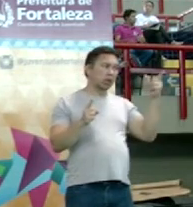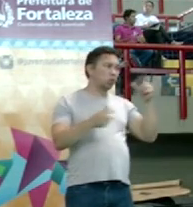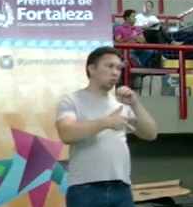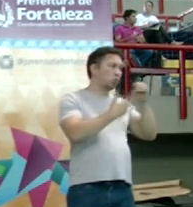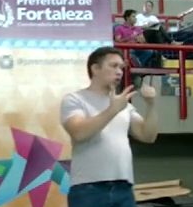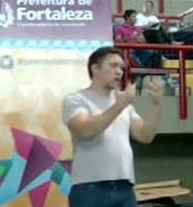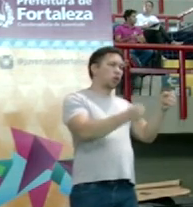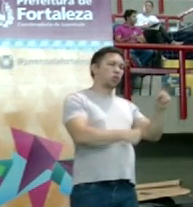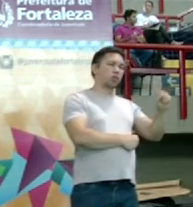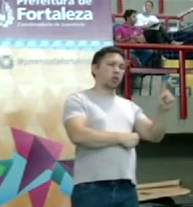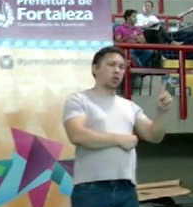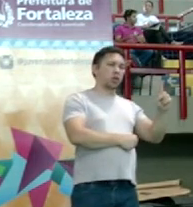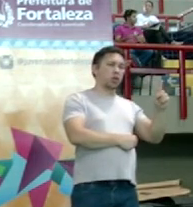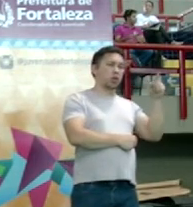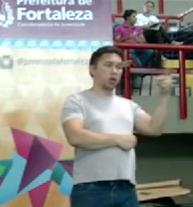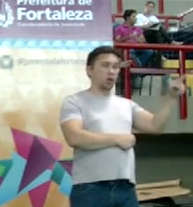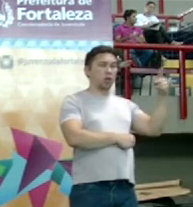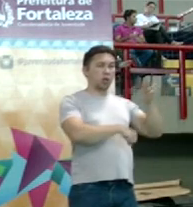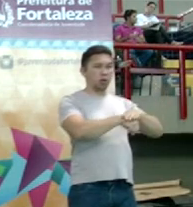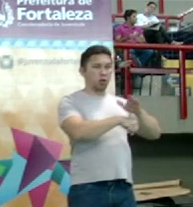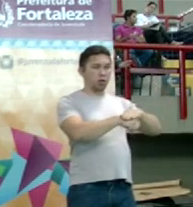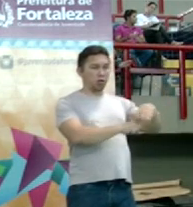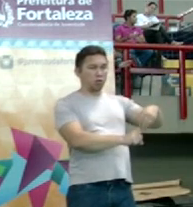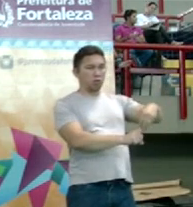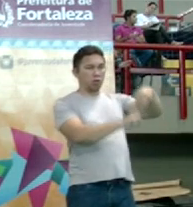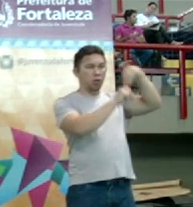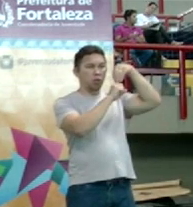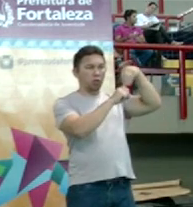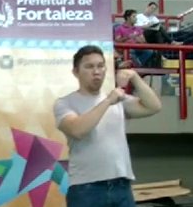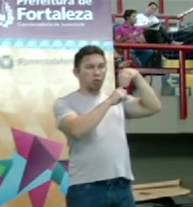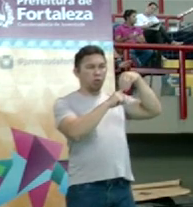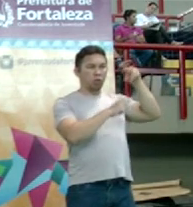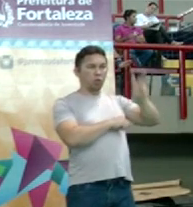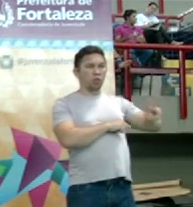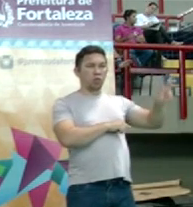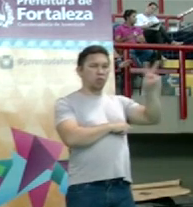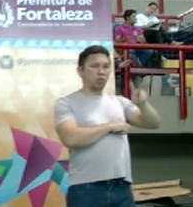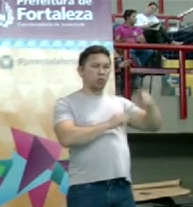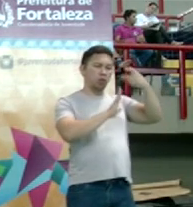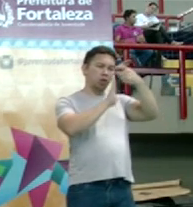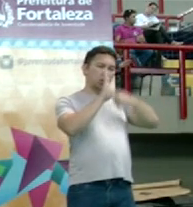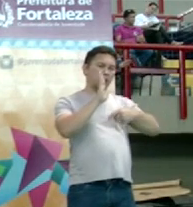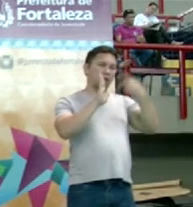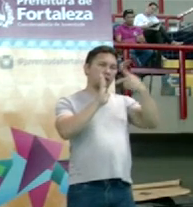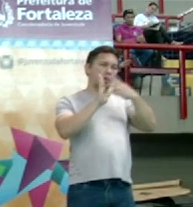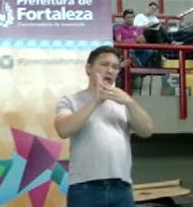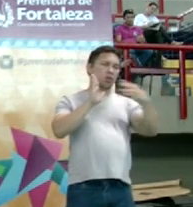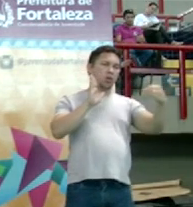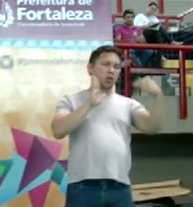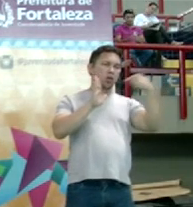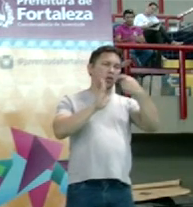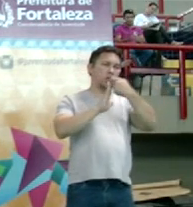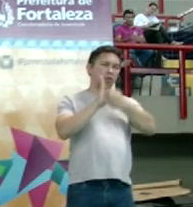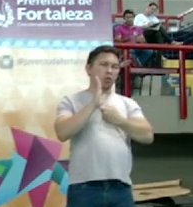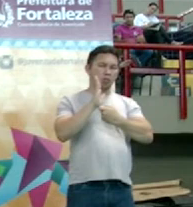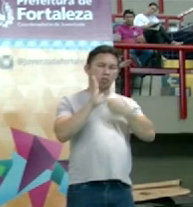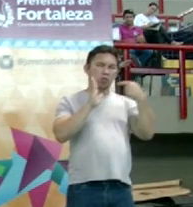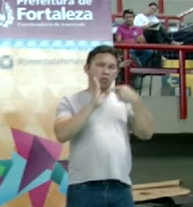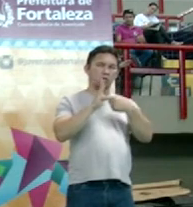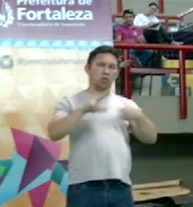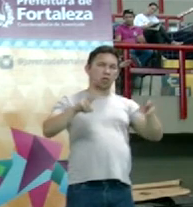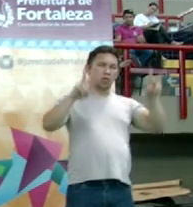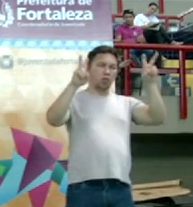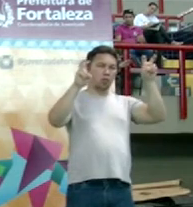Enem, repetindo, porque o Enem é o único vestibular que dá o modelo da redação. E o modelo do Enem é